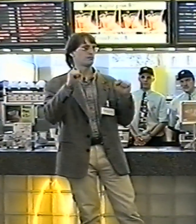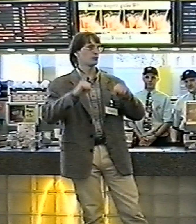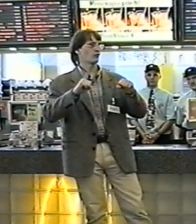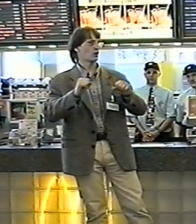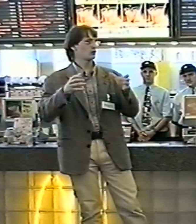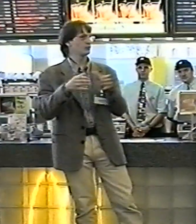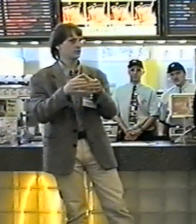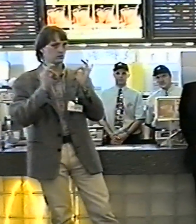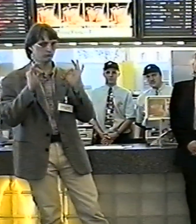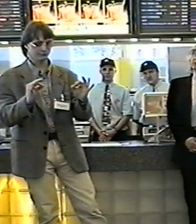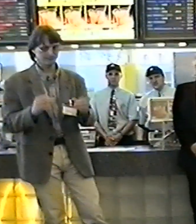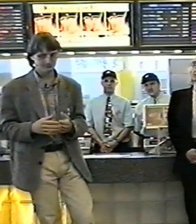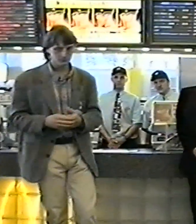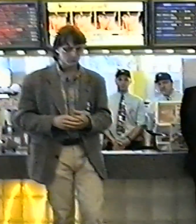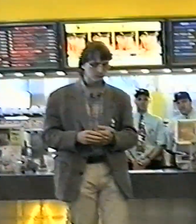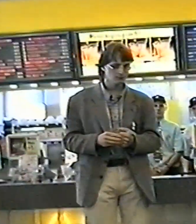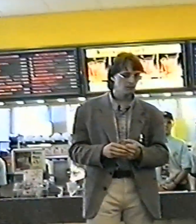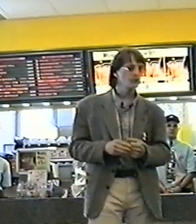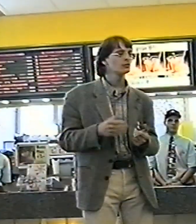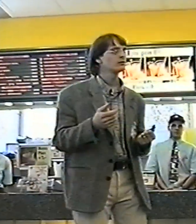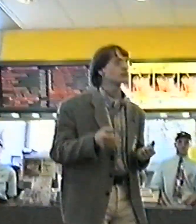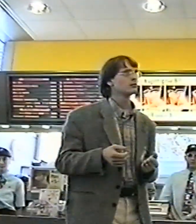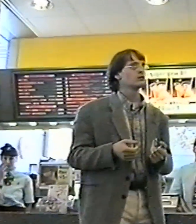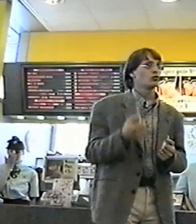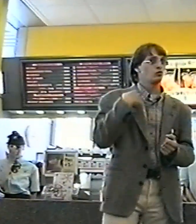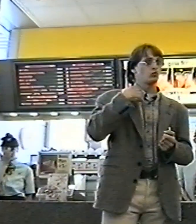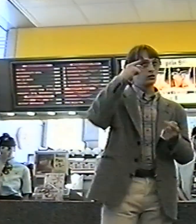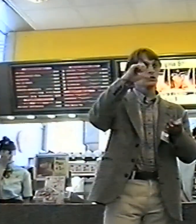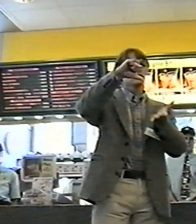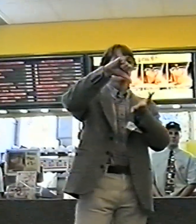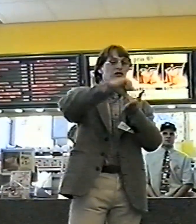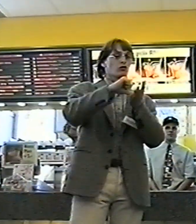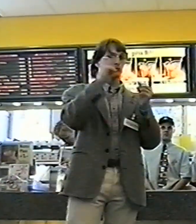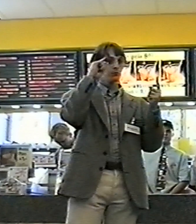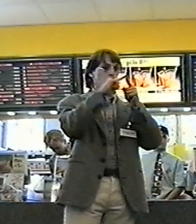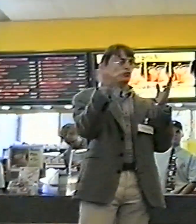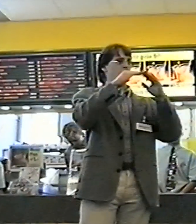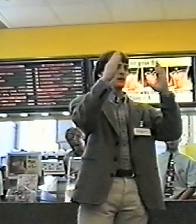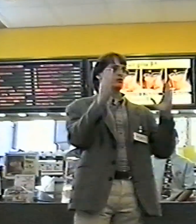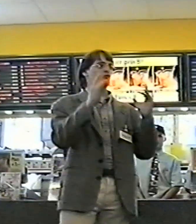Selon les statuts, les sourds sont membres de droit de ce centre.